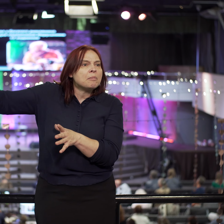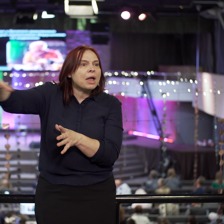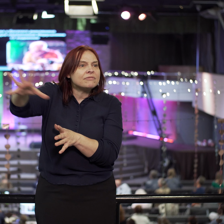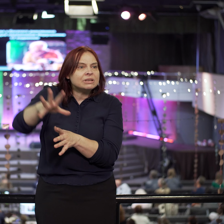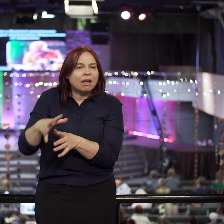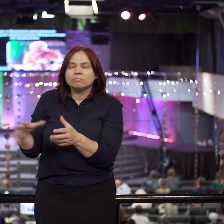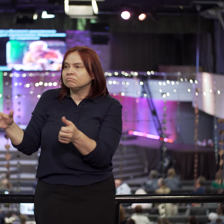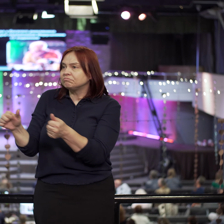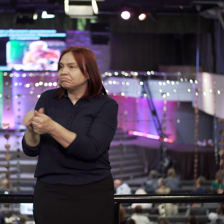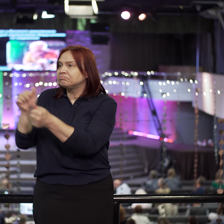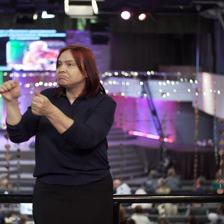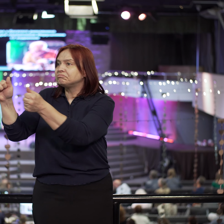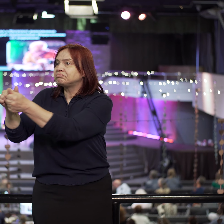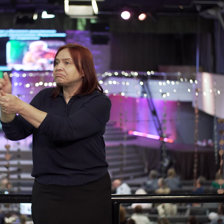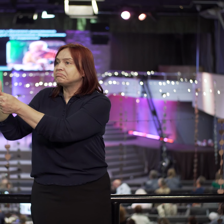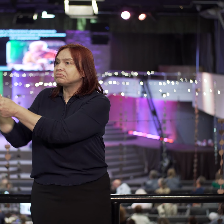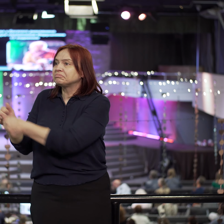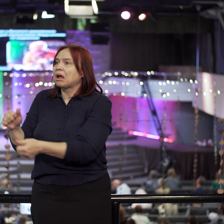потихоньку